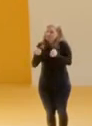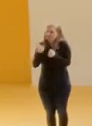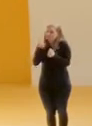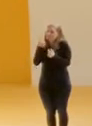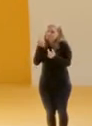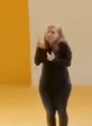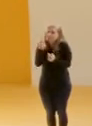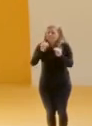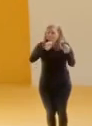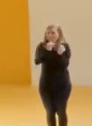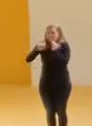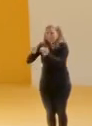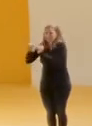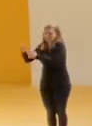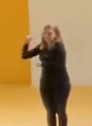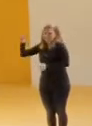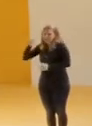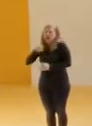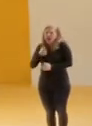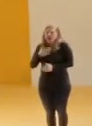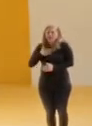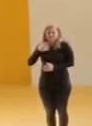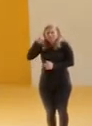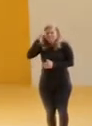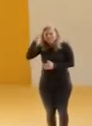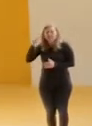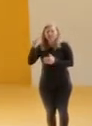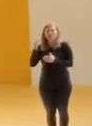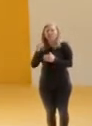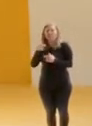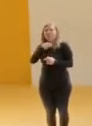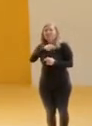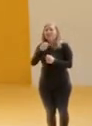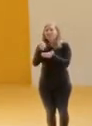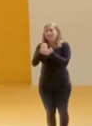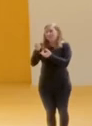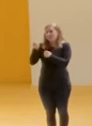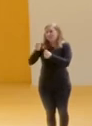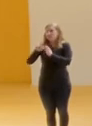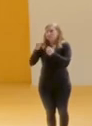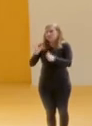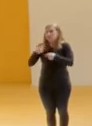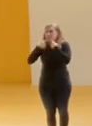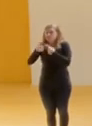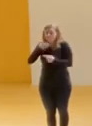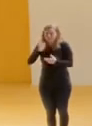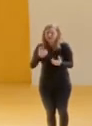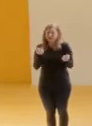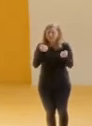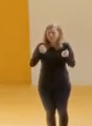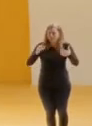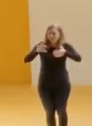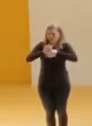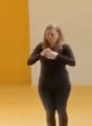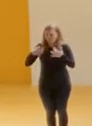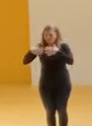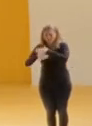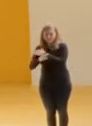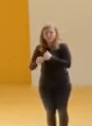3 Mini wykłady ale myślę że te trzy rzeczy o których powiem w kwestiach pieniężnych będą się ze sobą przeplatać